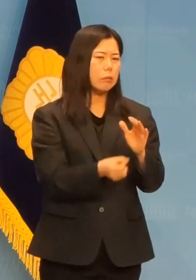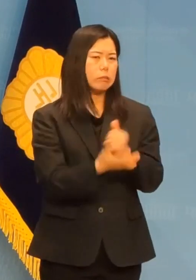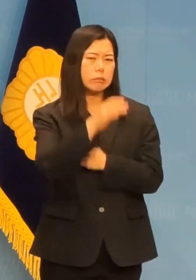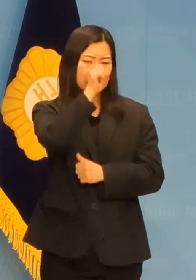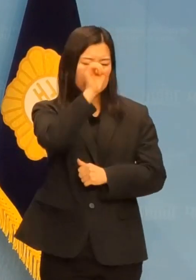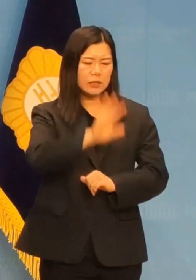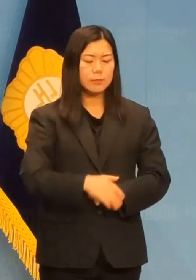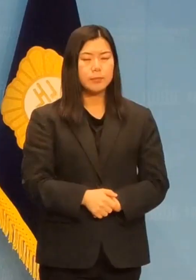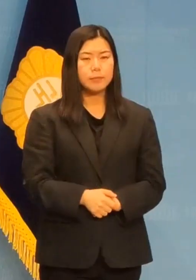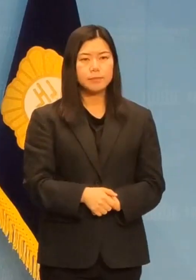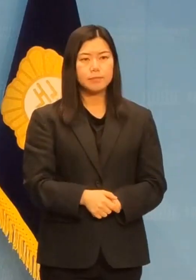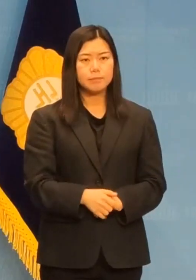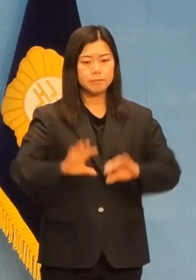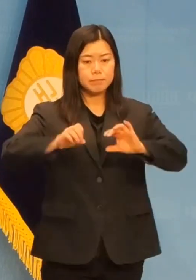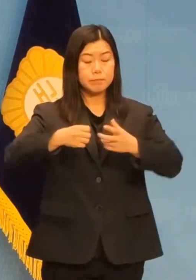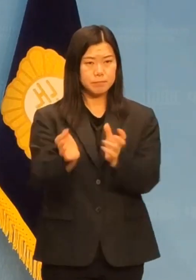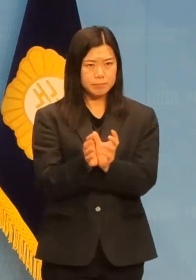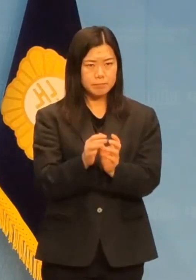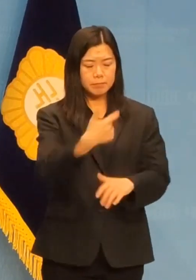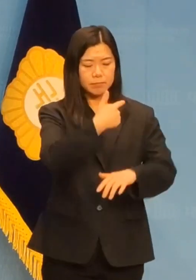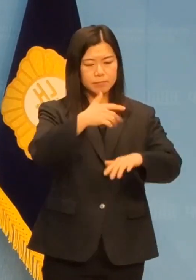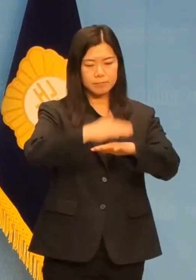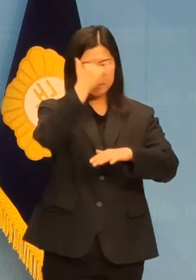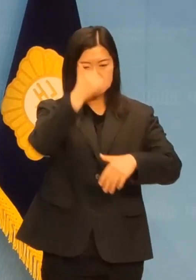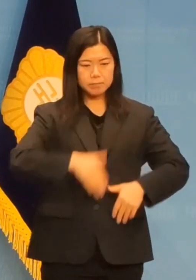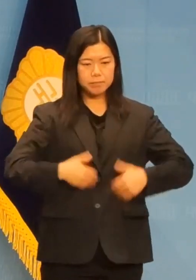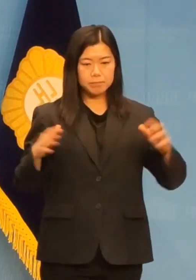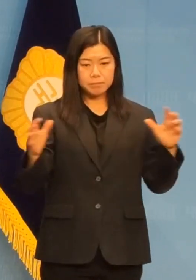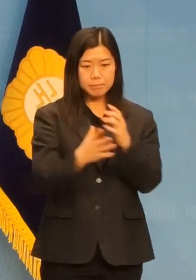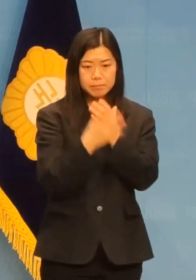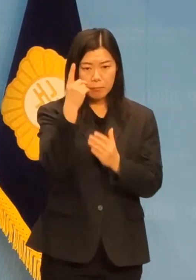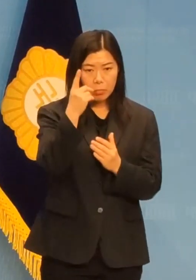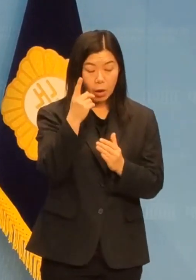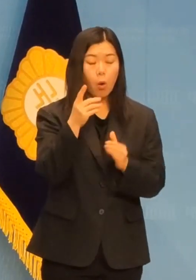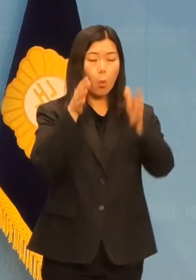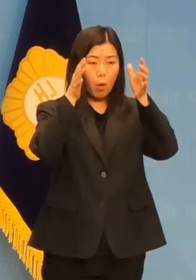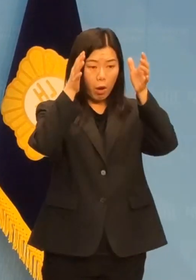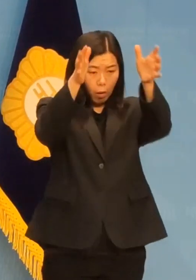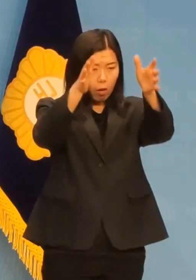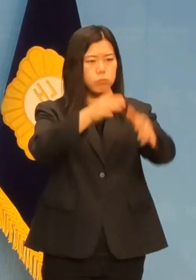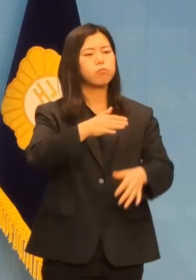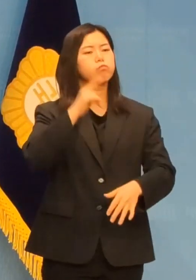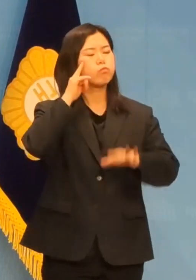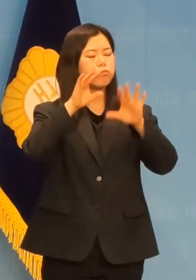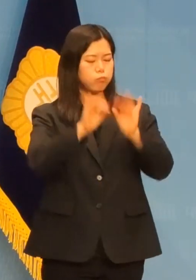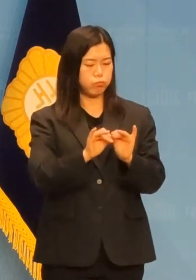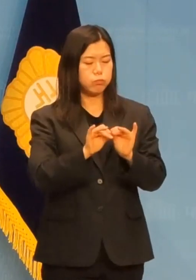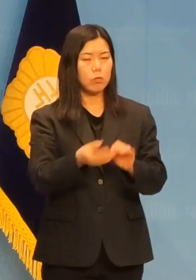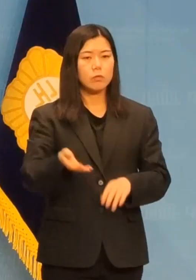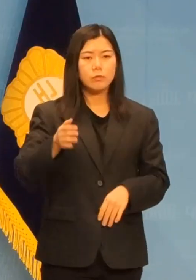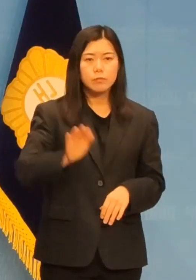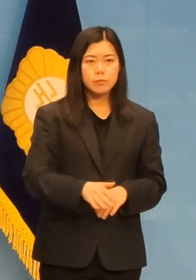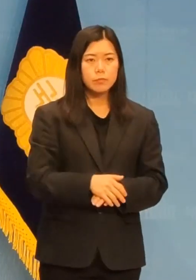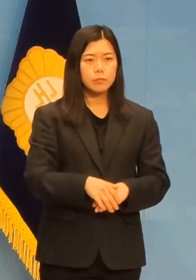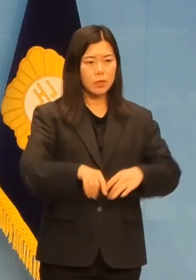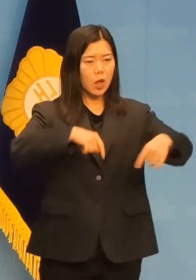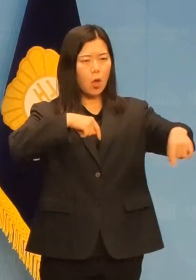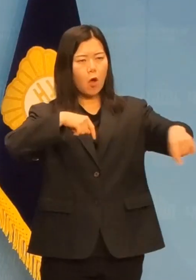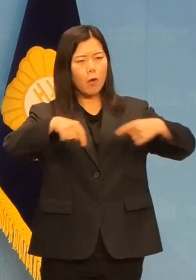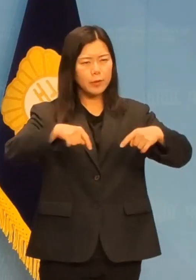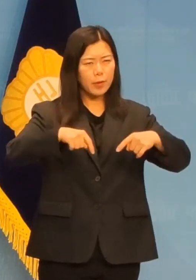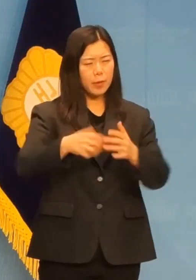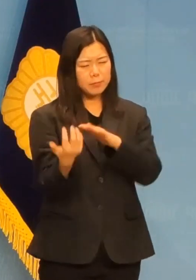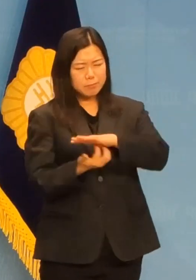것입니다. 국민의힘은 대전 충남 통합이라는 큰 방향에 찬성합니다. 그러나 정치적